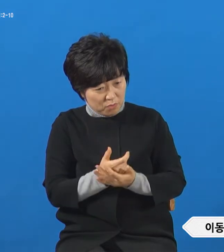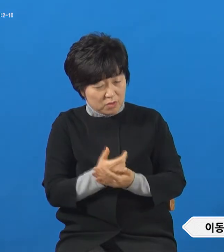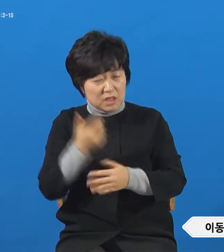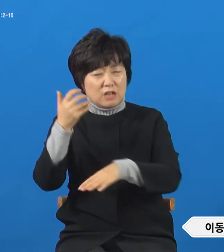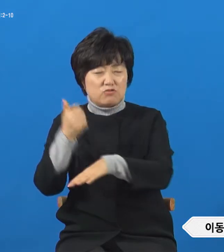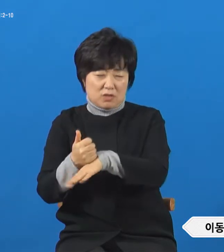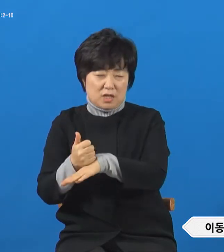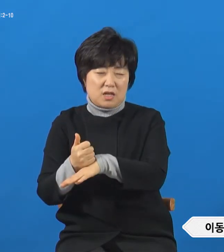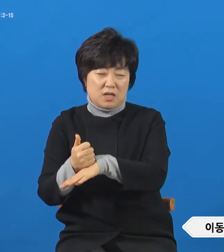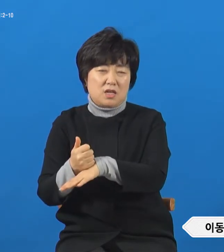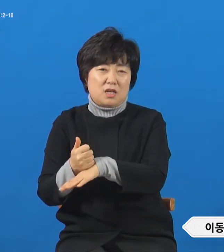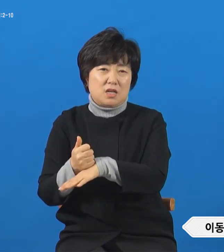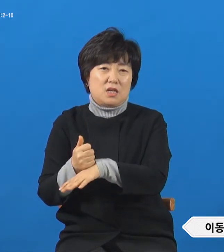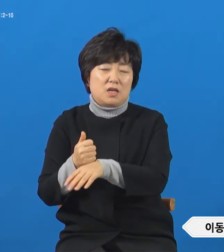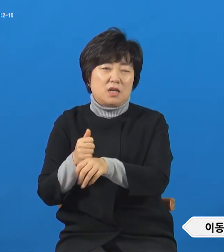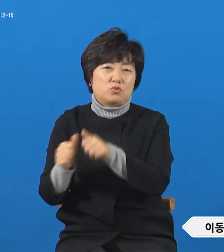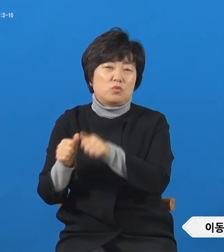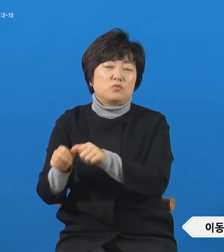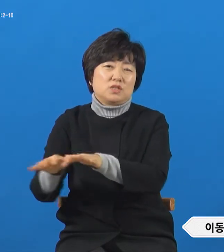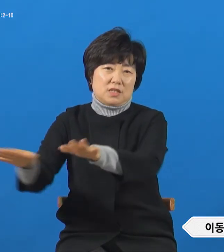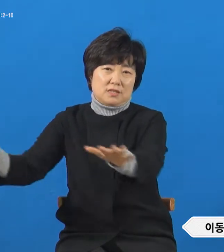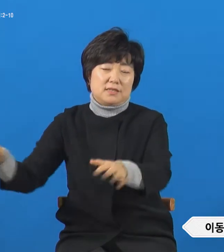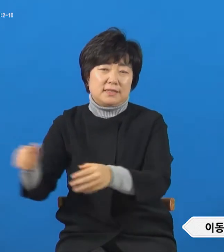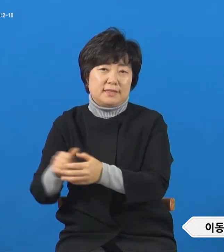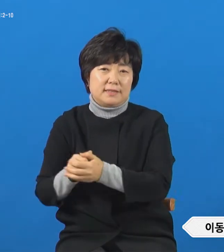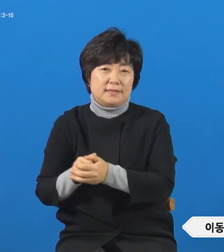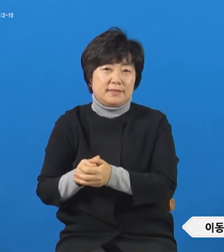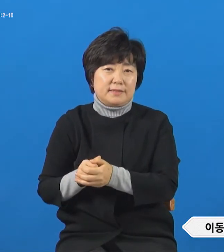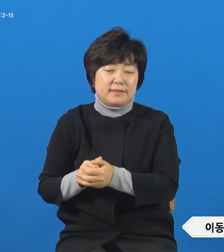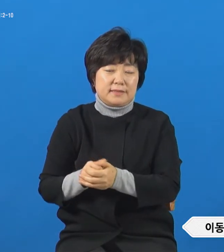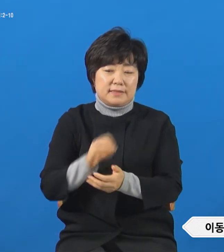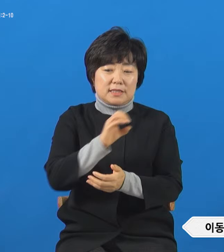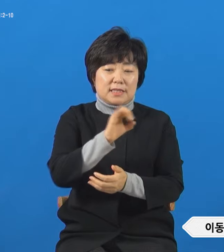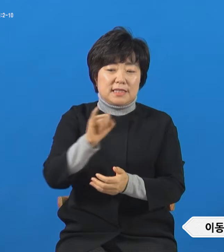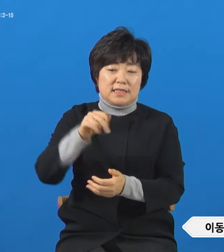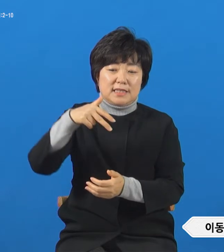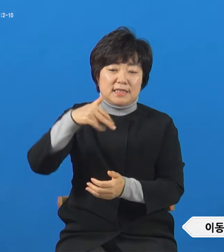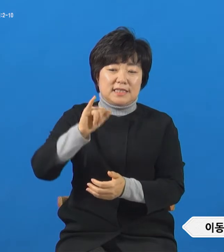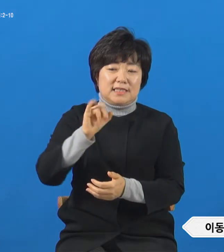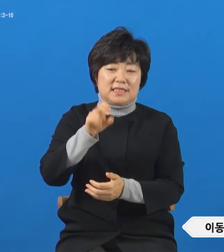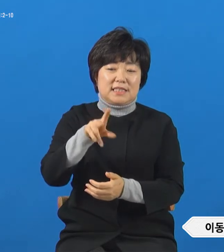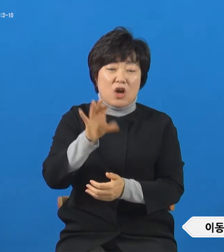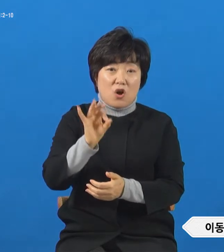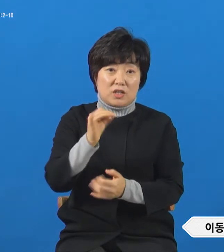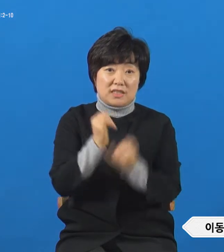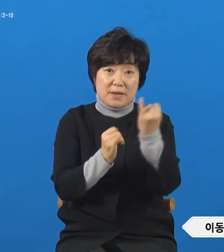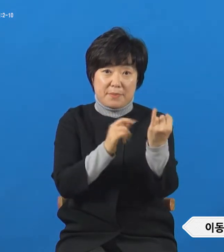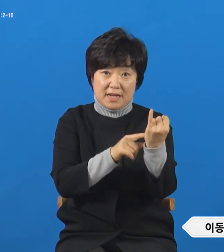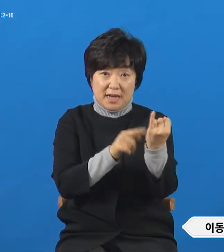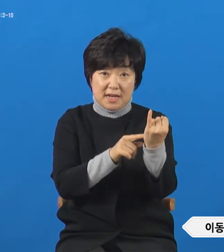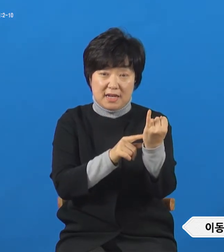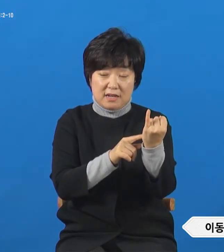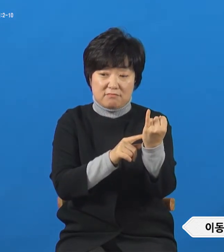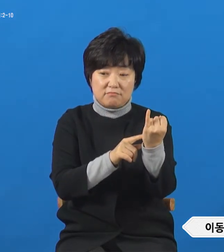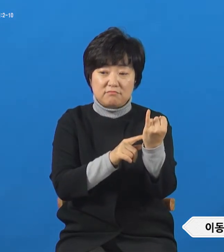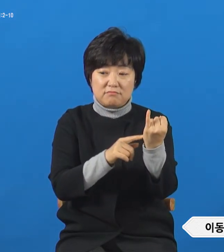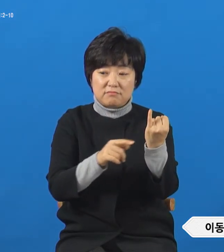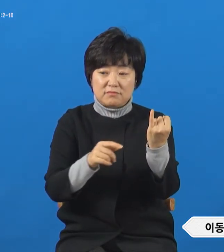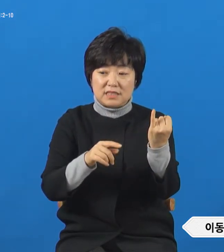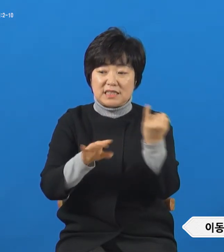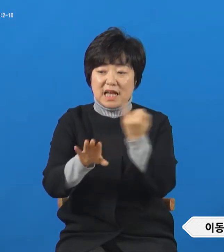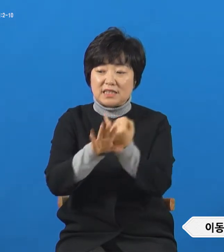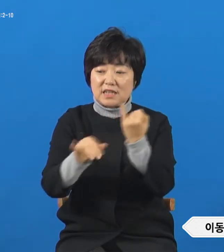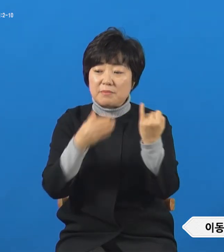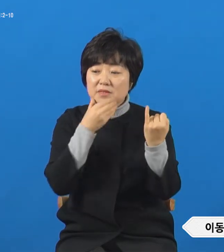이 소식이 나중에 전해졌습니다. 다국적 군들에게 다 알려졌어요. 이재영이라는 자매가 자기가 살 수 있는 기회를 스스로